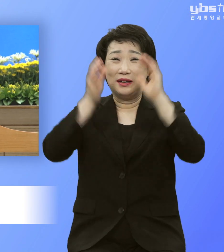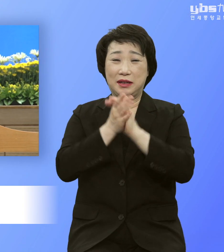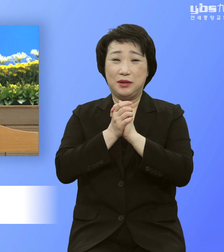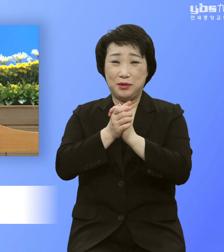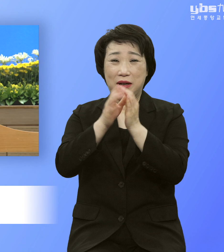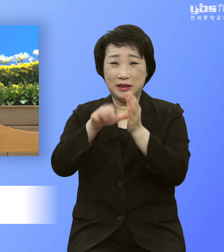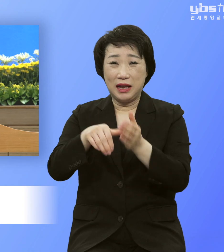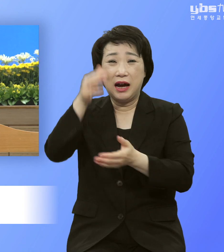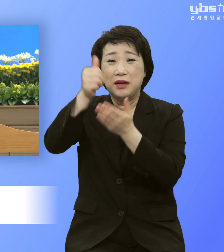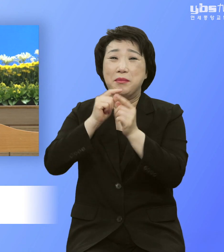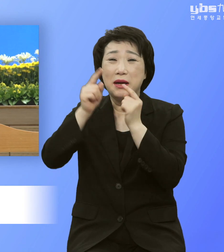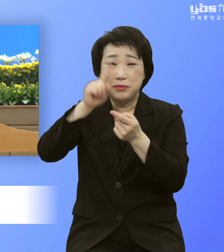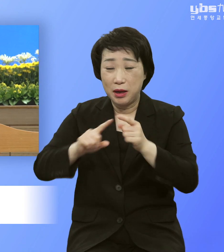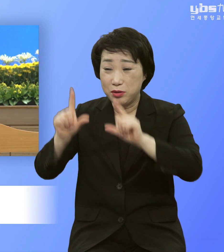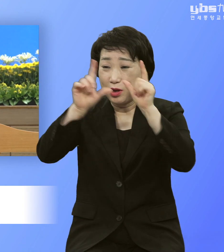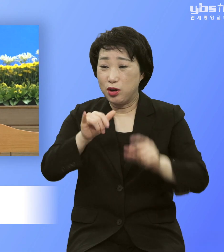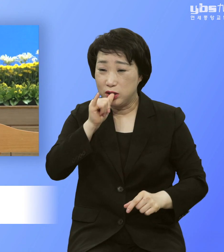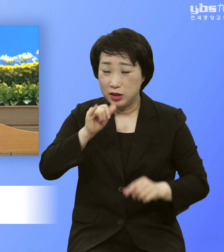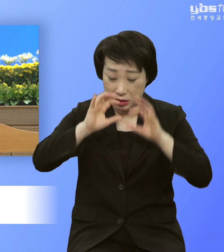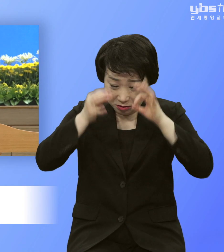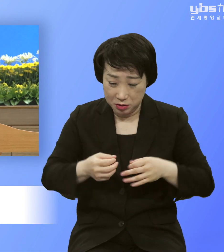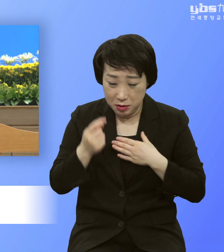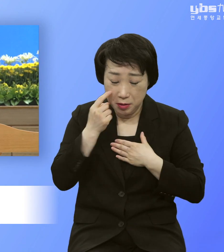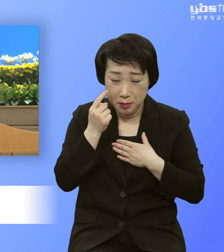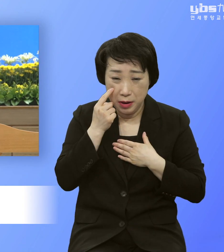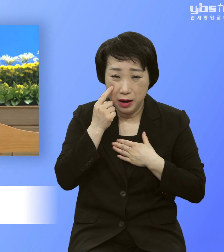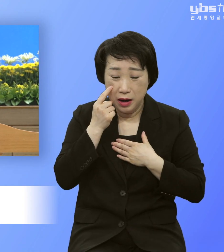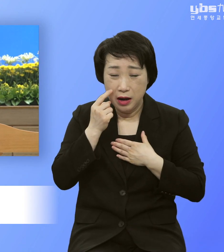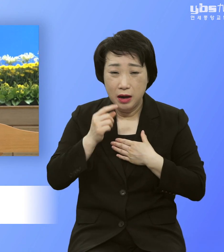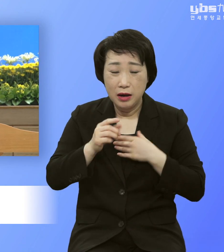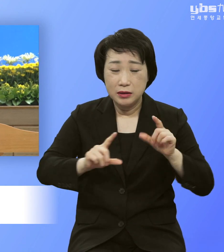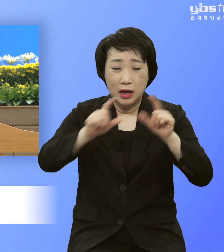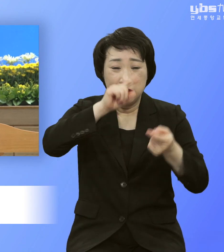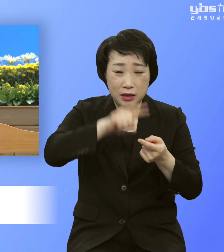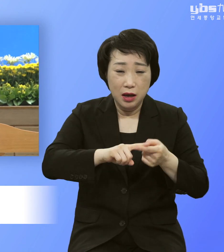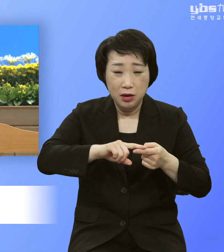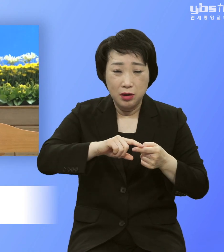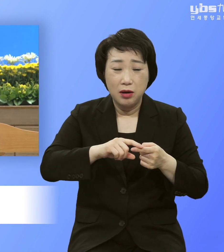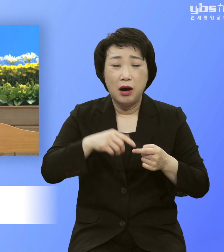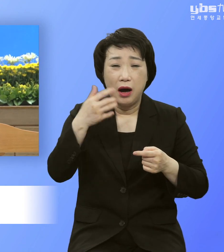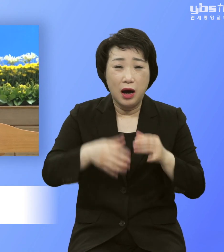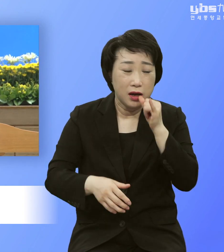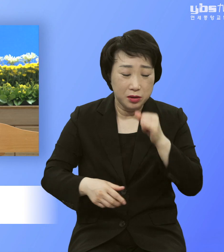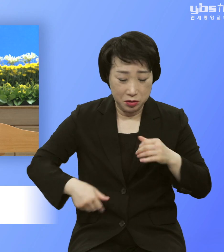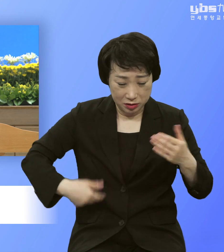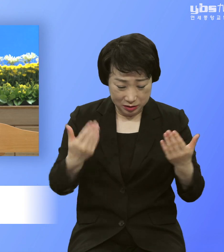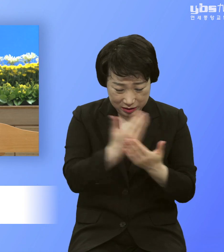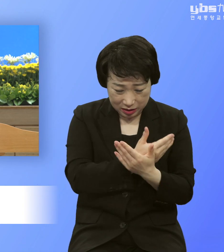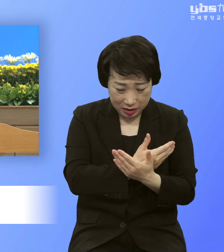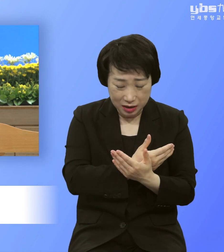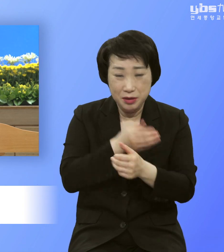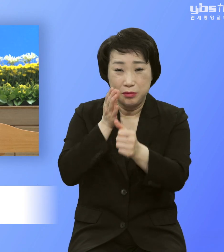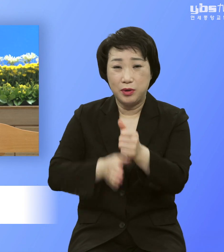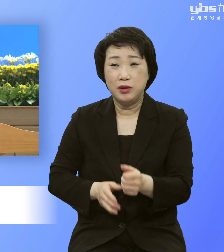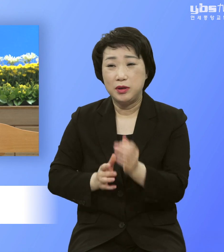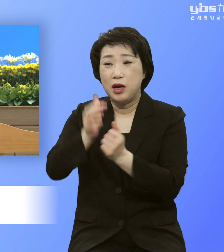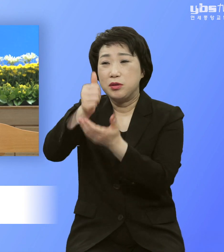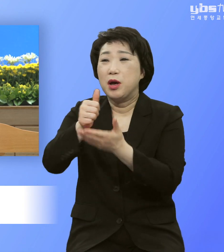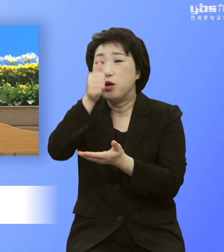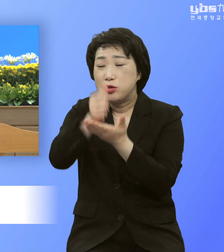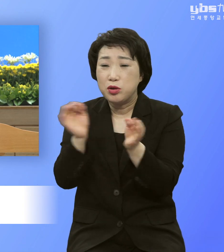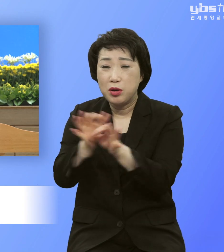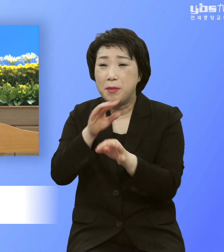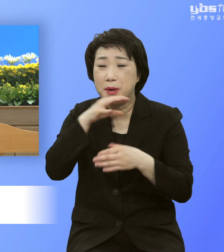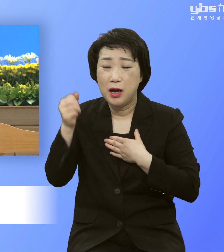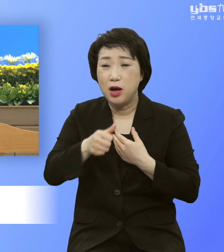내가 하나님 말씀대로 살았나? 못 산 걸 찾아서 회개했나? 예수의 속죄의 피에 죄 사함 받고